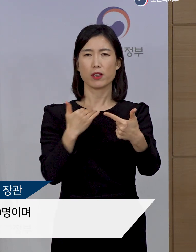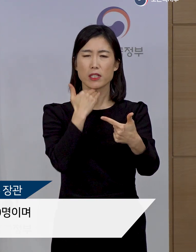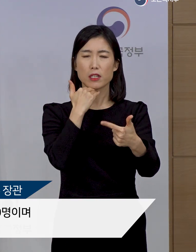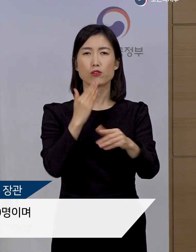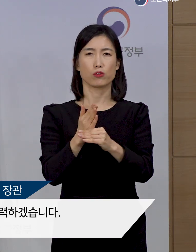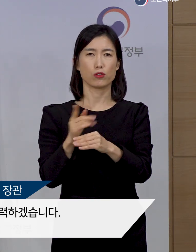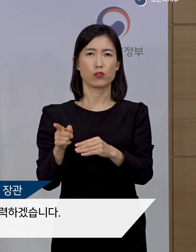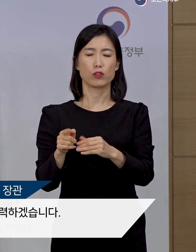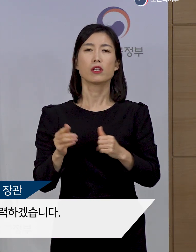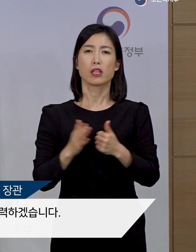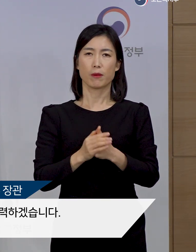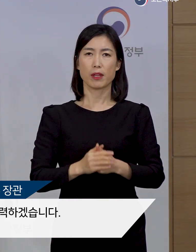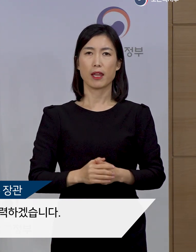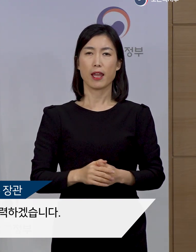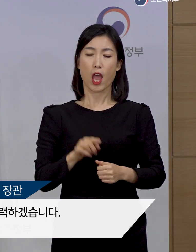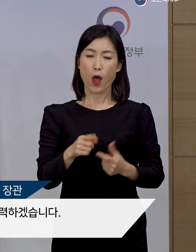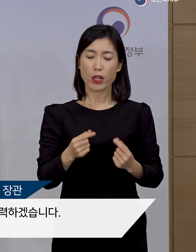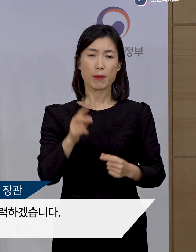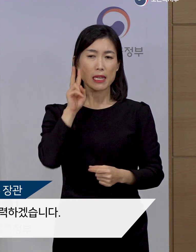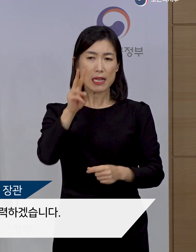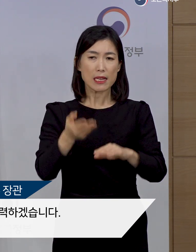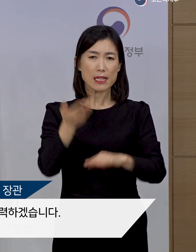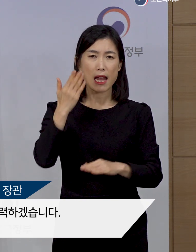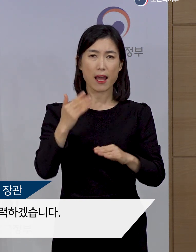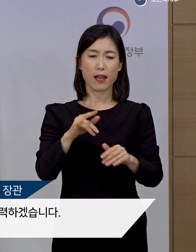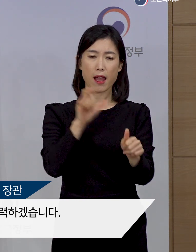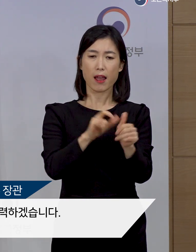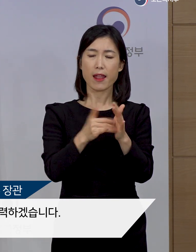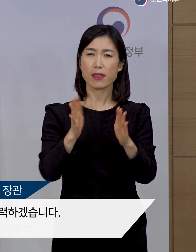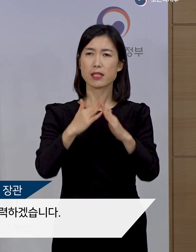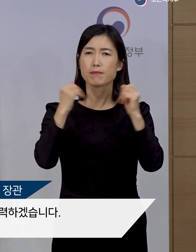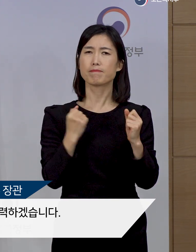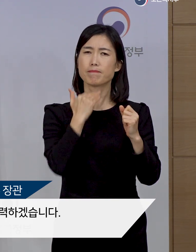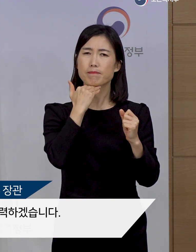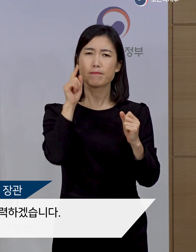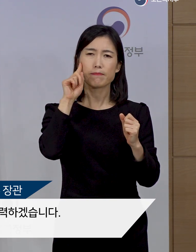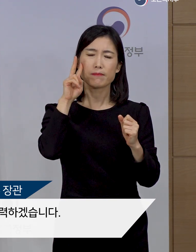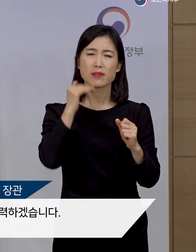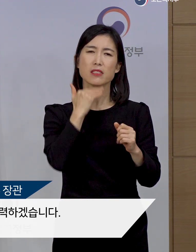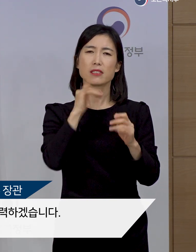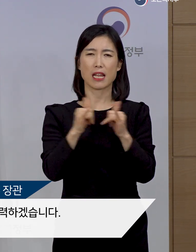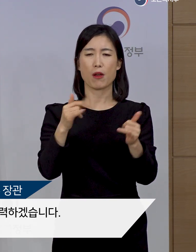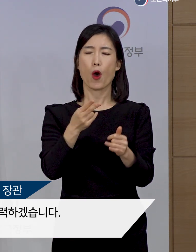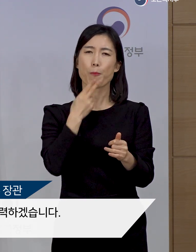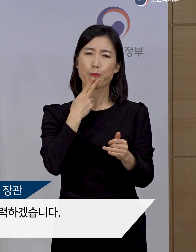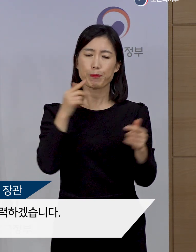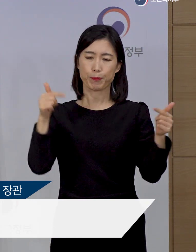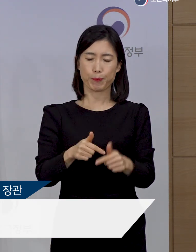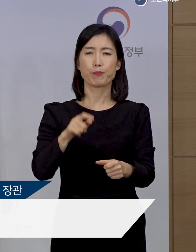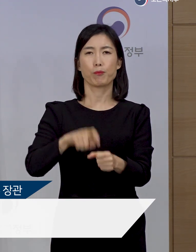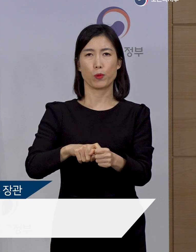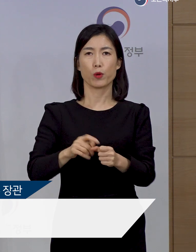것입니다. 병상 확충의 상세한 내용과 일정 등은 보도자료를 참고하여 주시기 바랍니다.